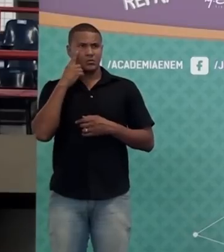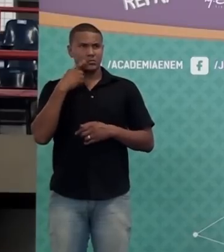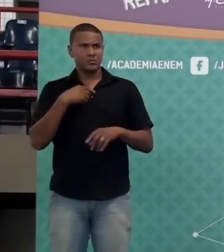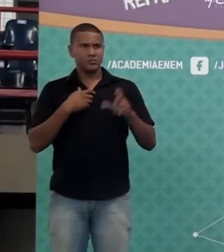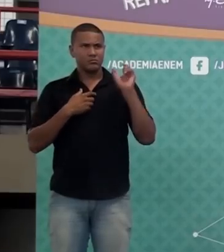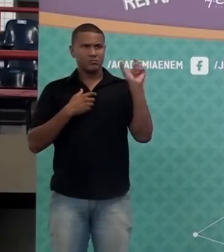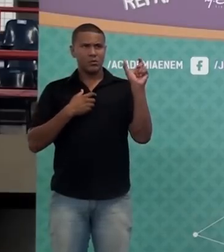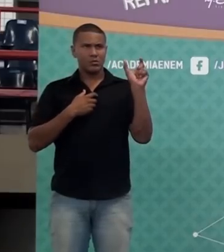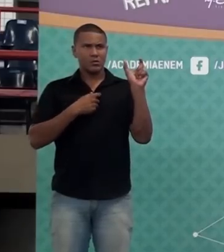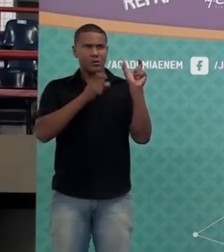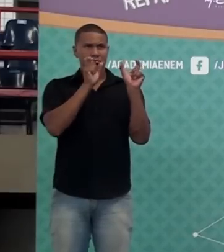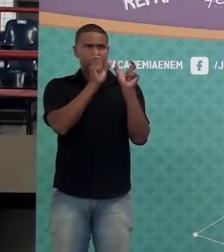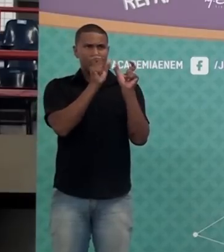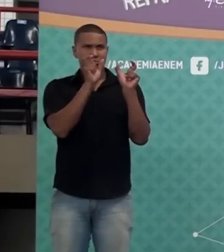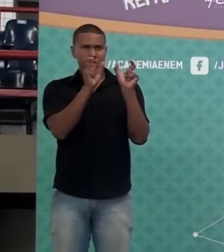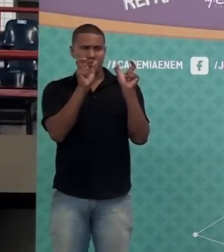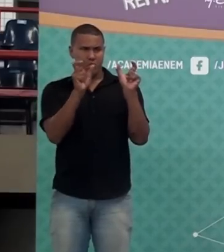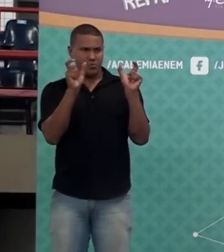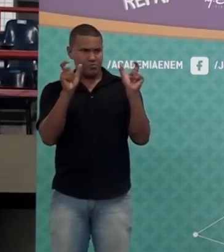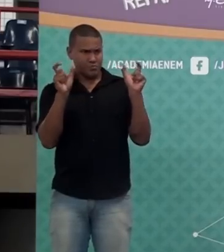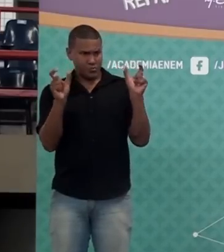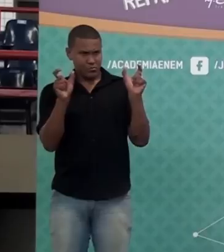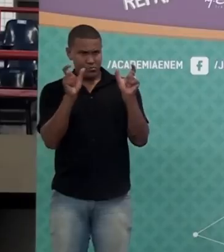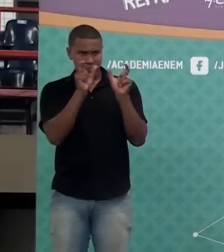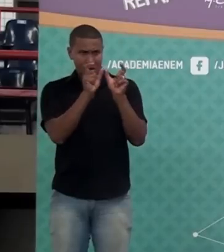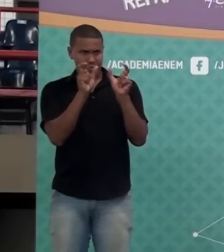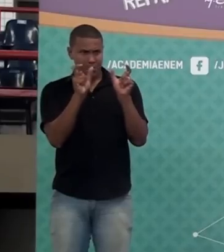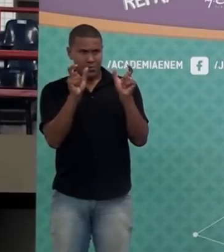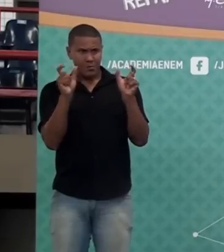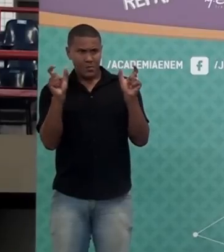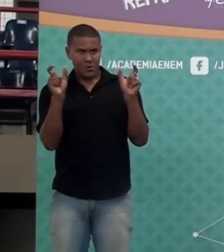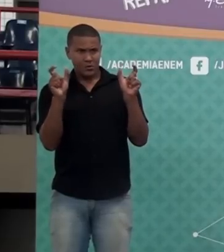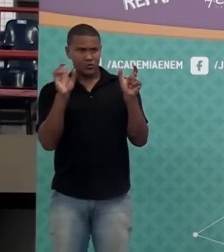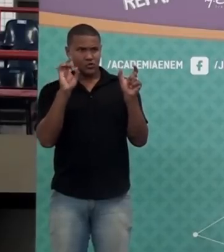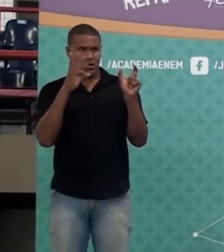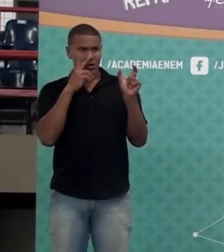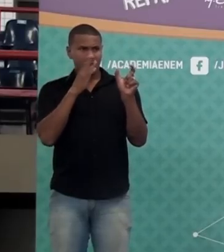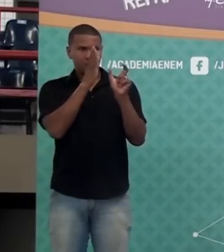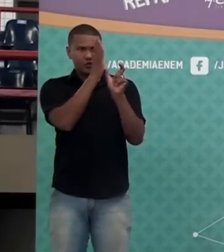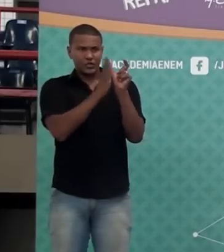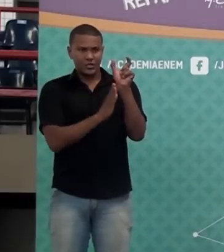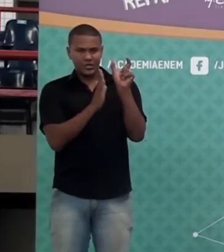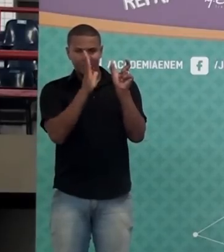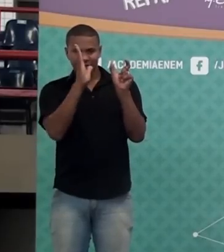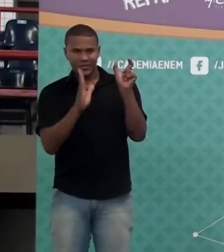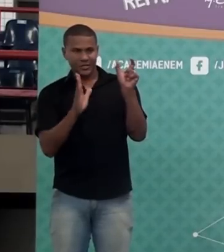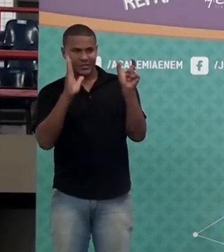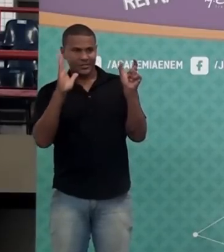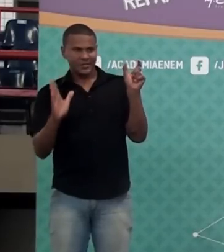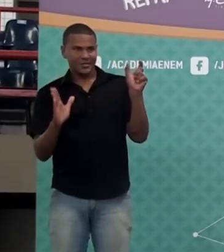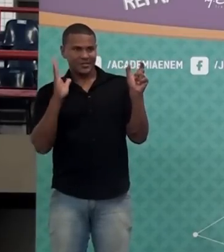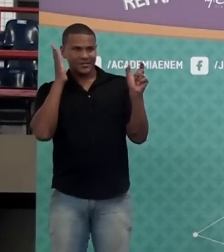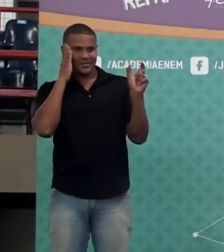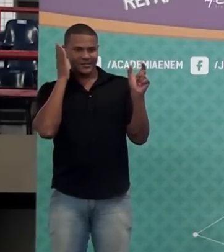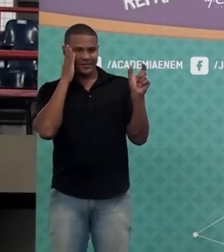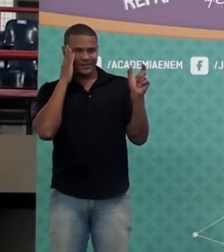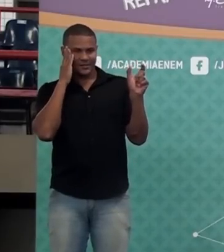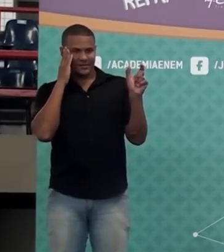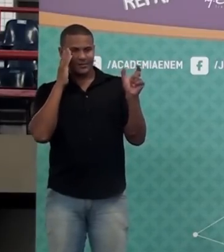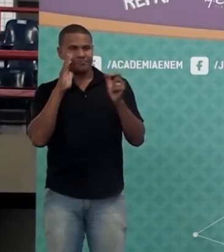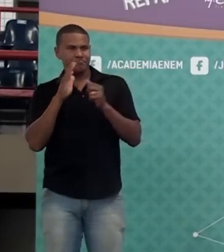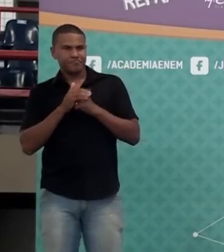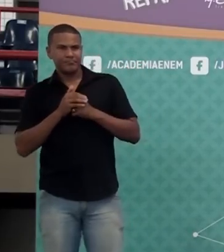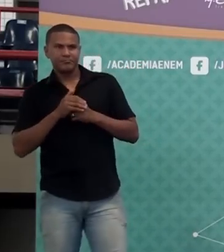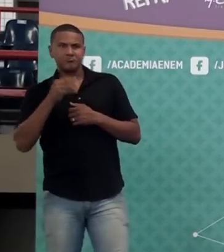silábica. Quando você faz a divisão silábica, fica mais fácil perceber a sílaba tônica, a sílaba mais